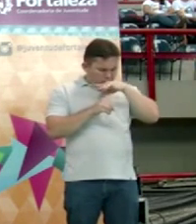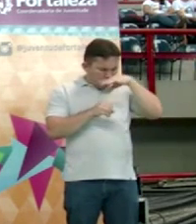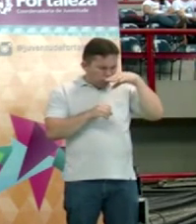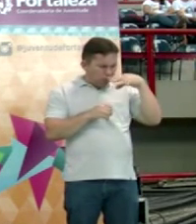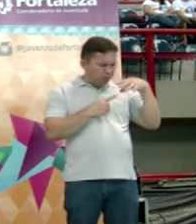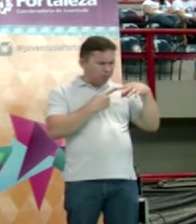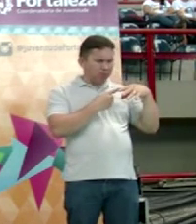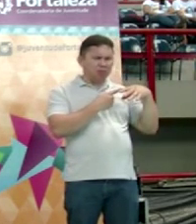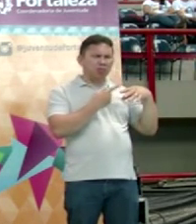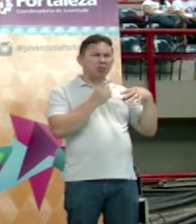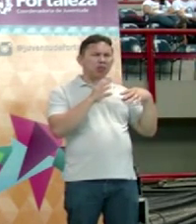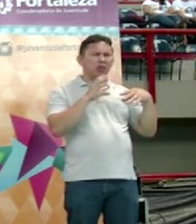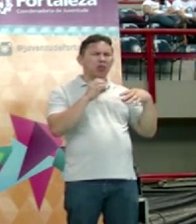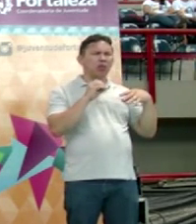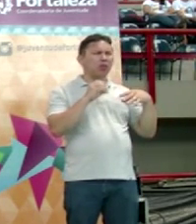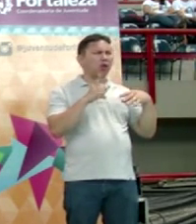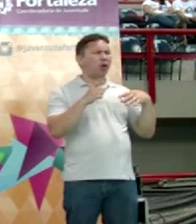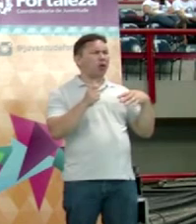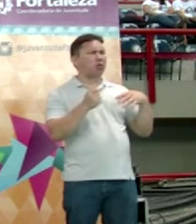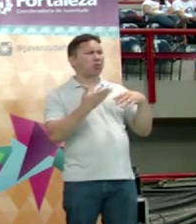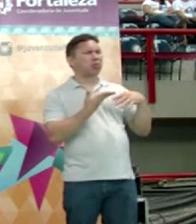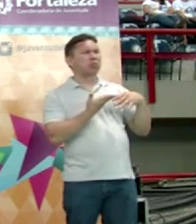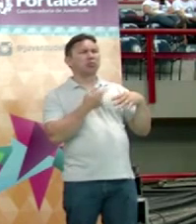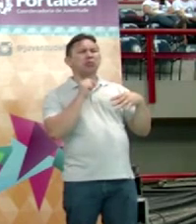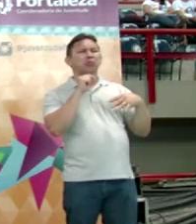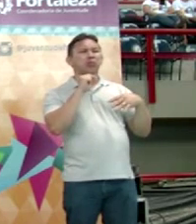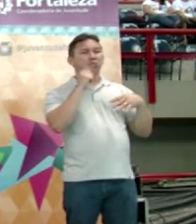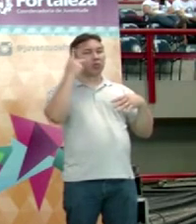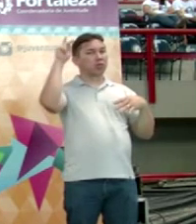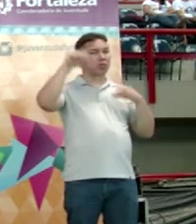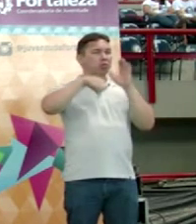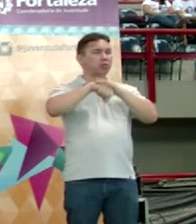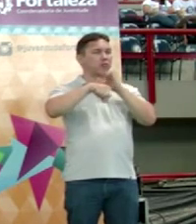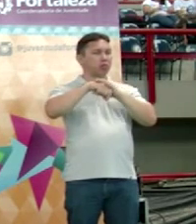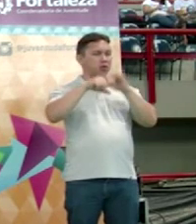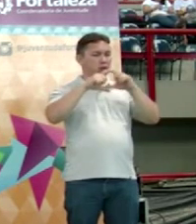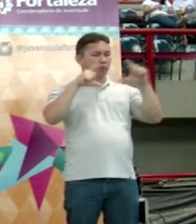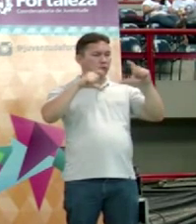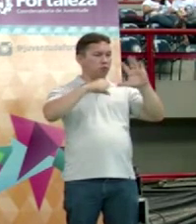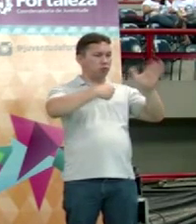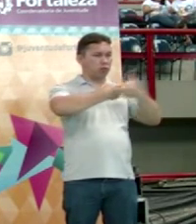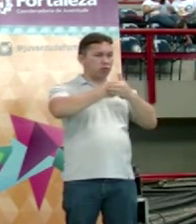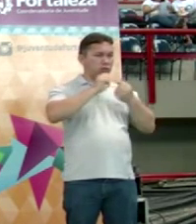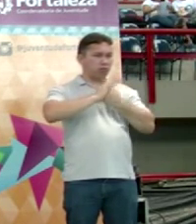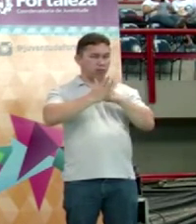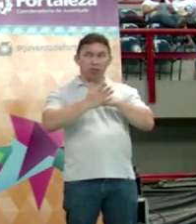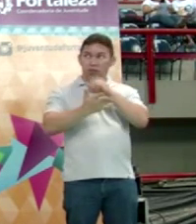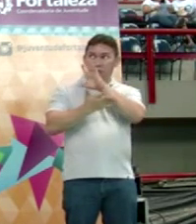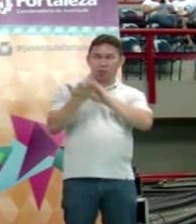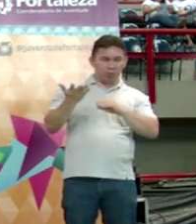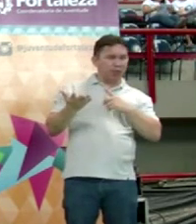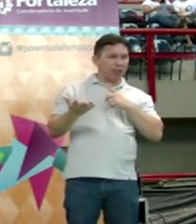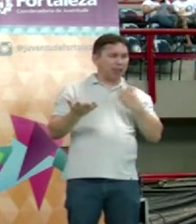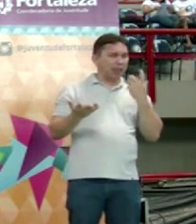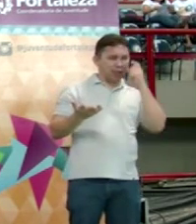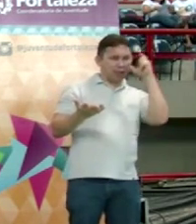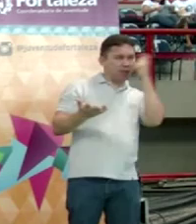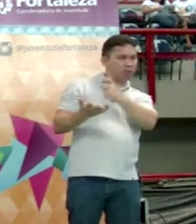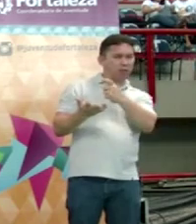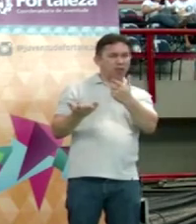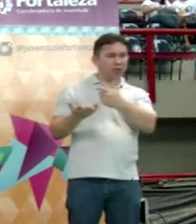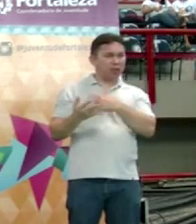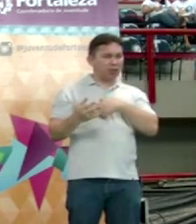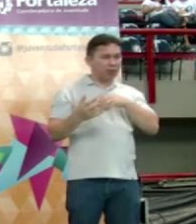gente não conhece direito o que é, porque a Coca-Cola guarda isso sob 7 chaves. Você acha que ninguém quer imitar a Coca-Cola? Todo mundo quer